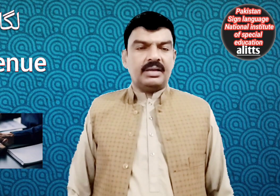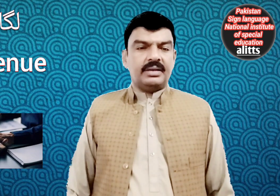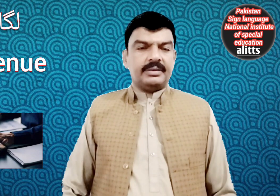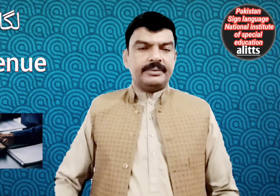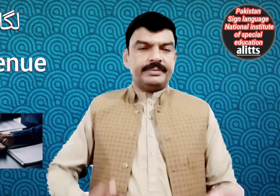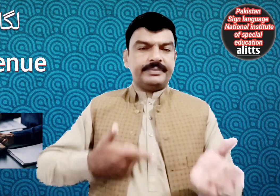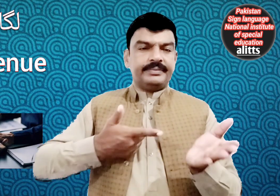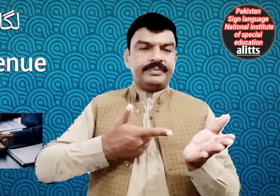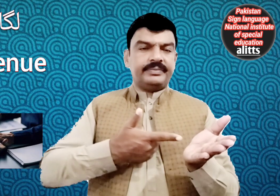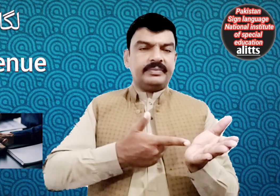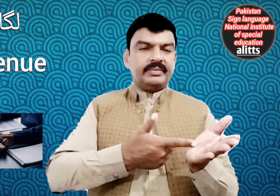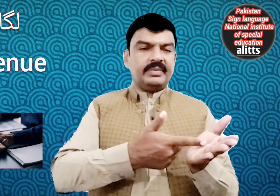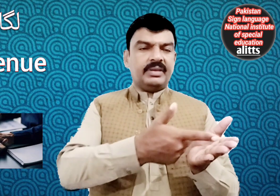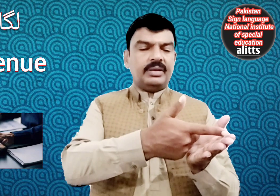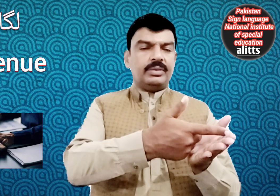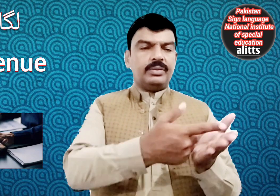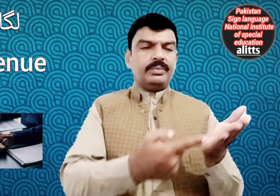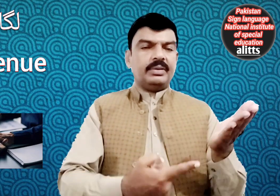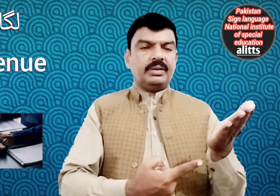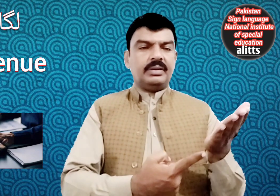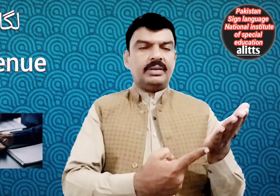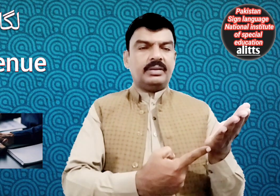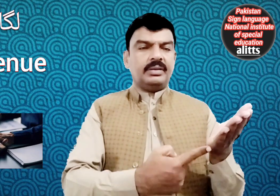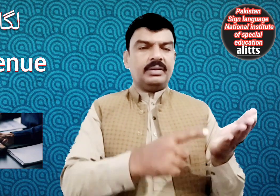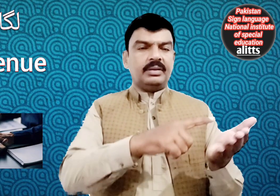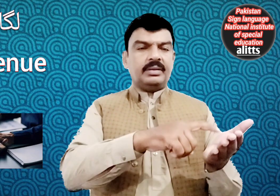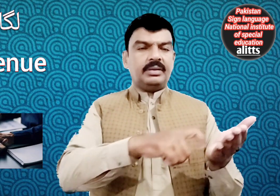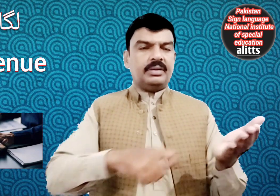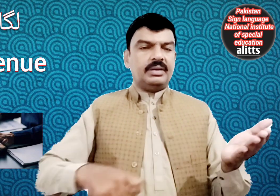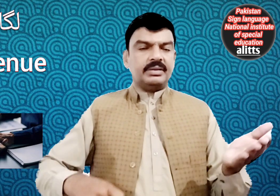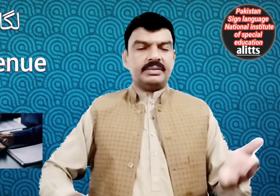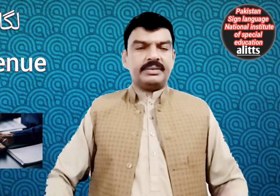लगान, खेतों पे टैक्स।